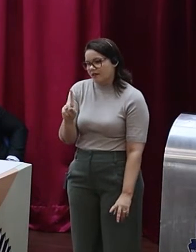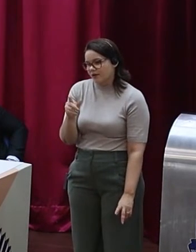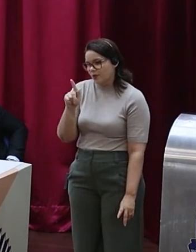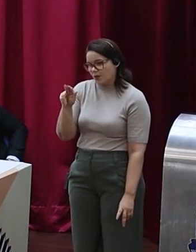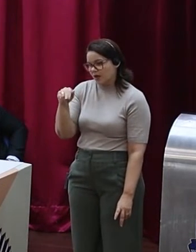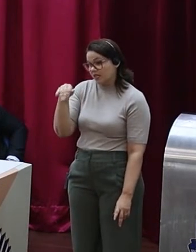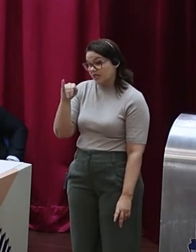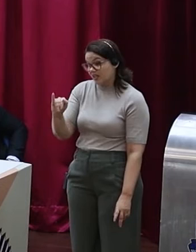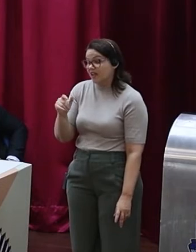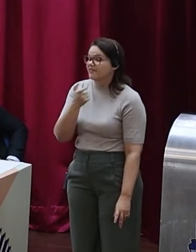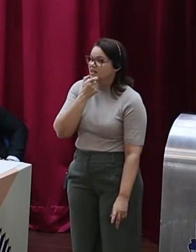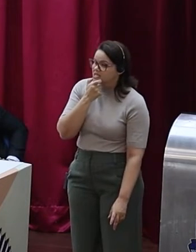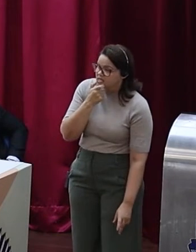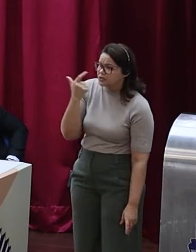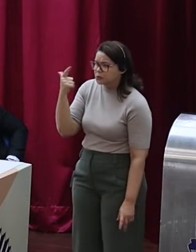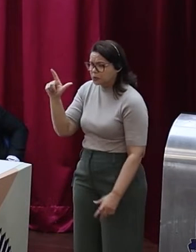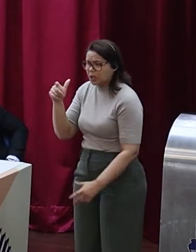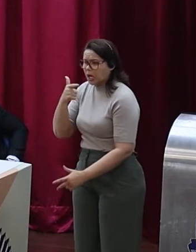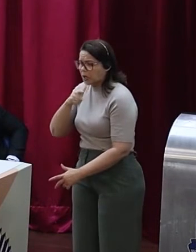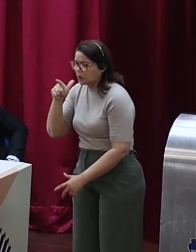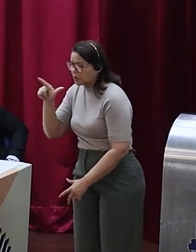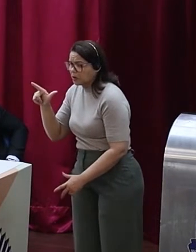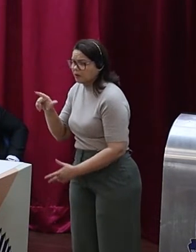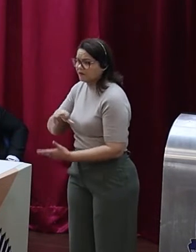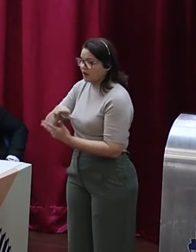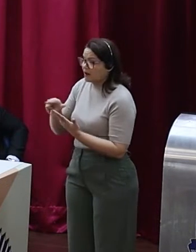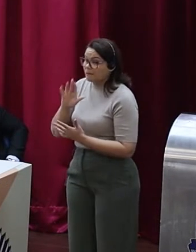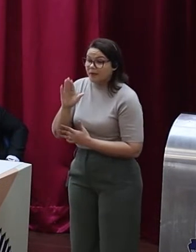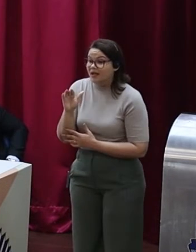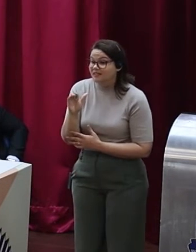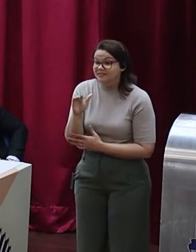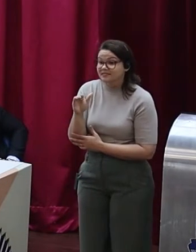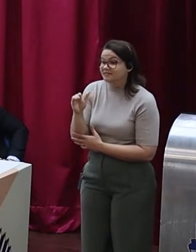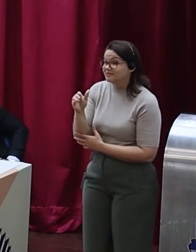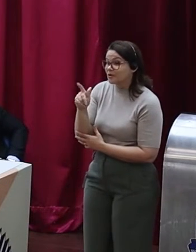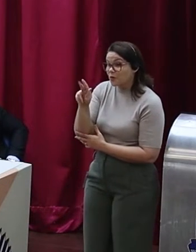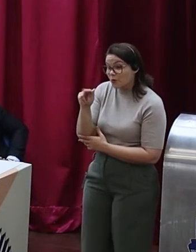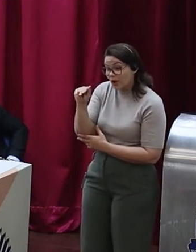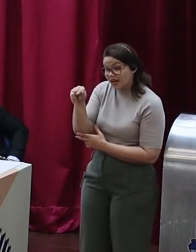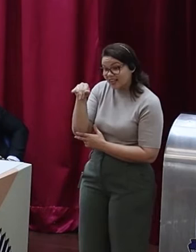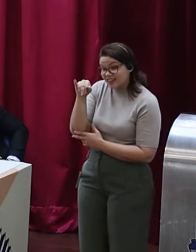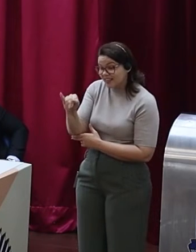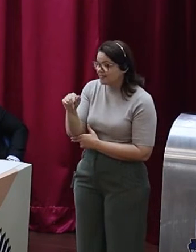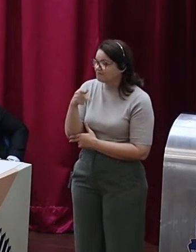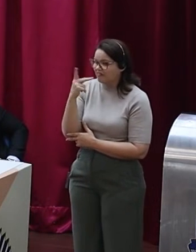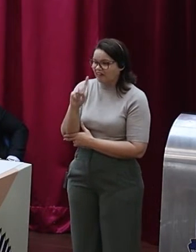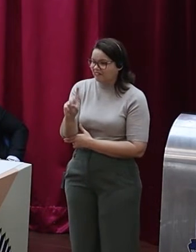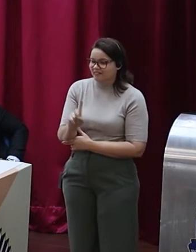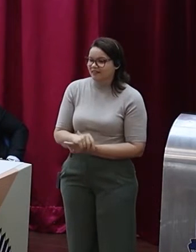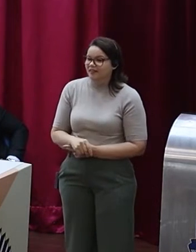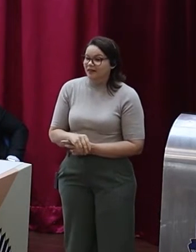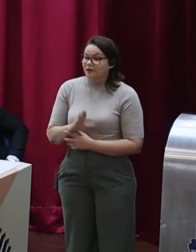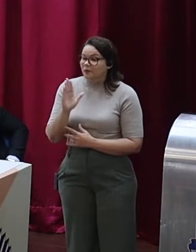guaraní no. Primera vez en la historia. Ideologías lingüísticas eurocéntricas que sobrevaloran